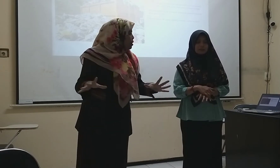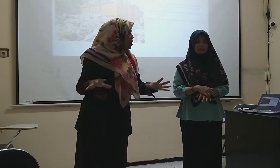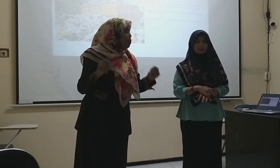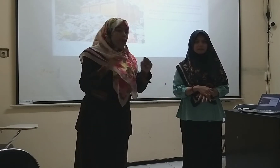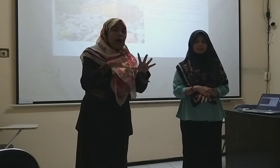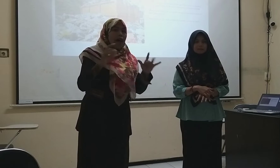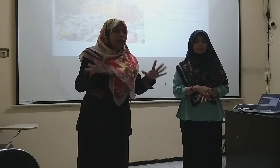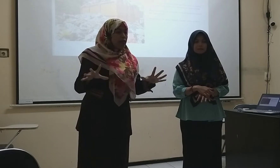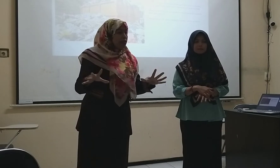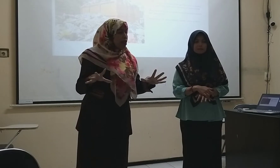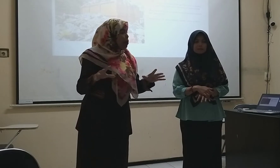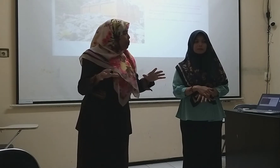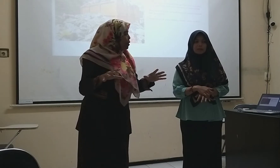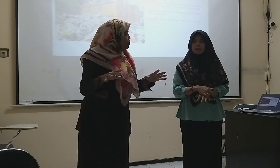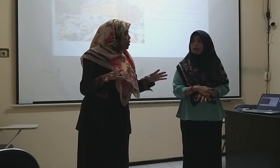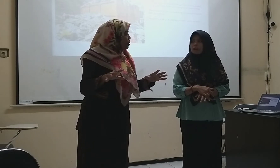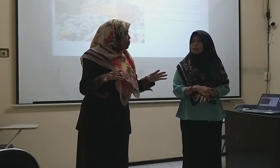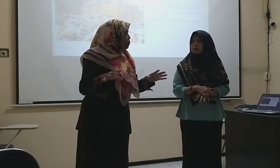organik,